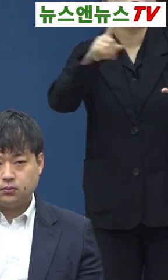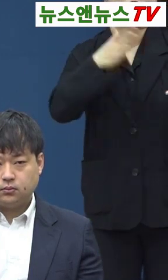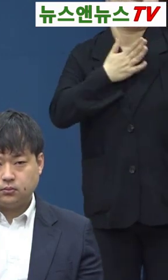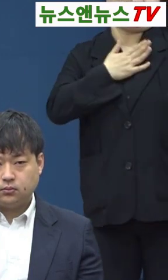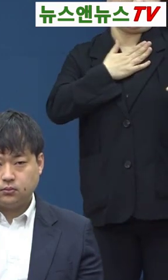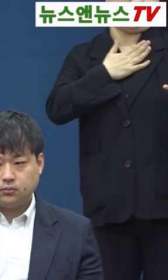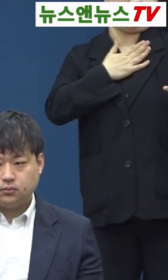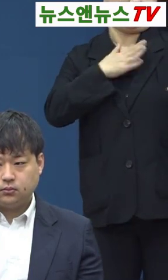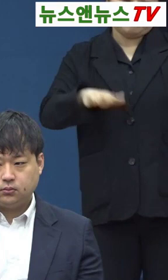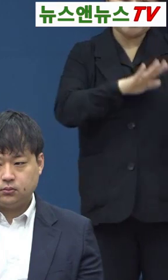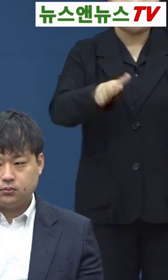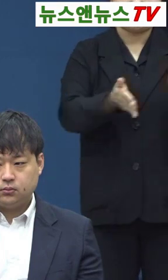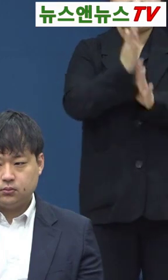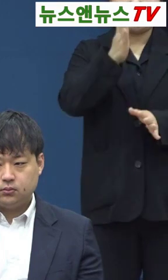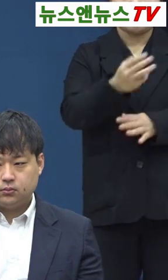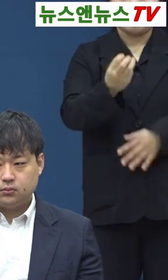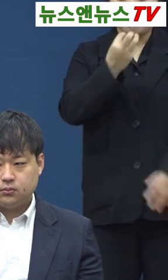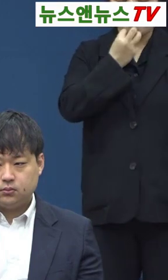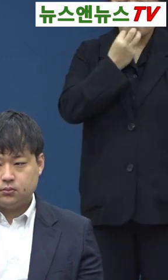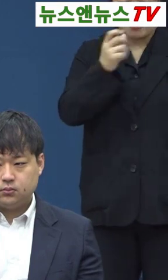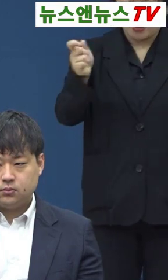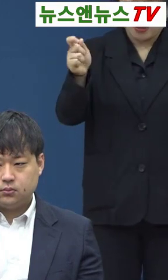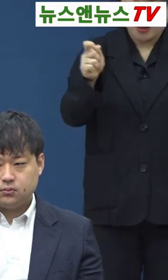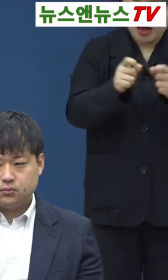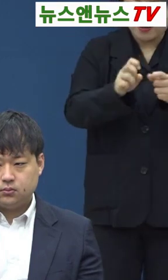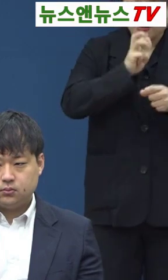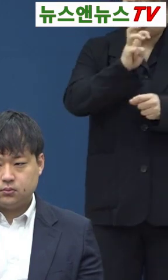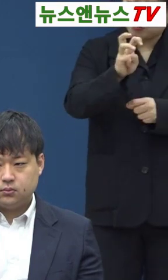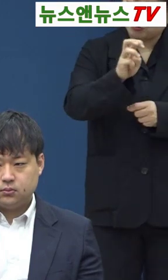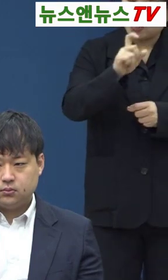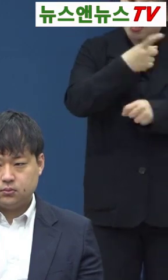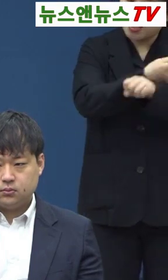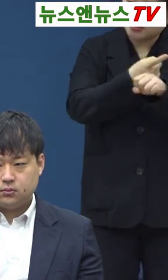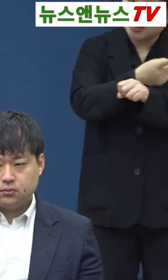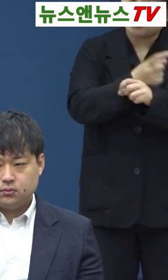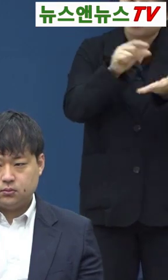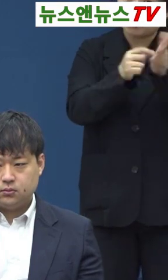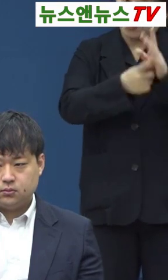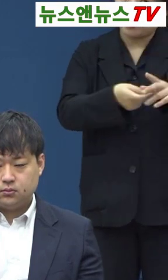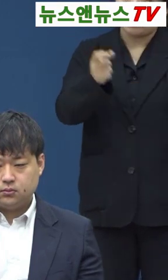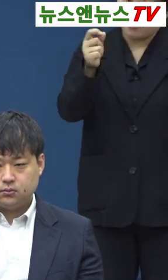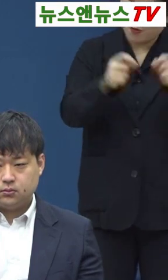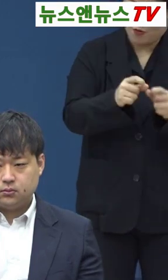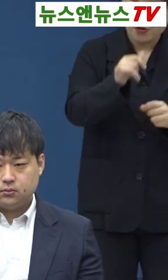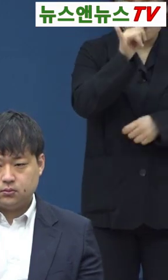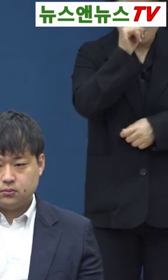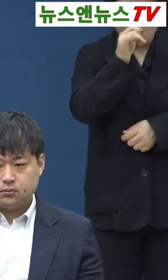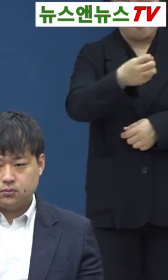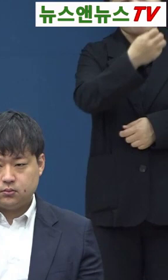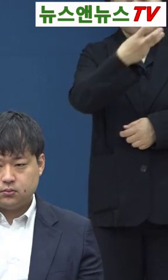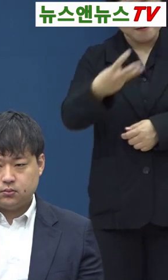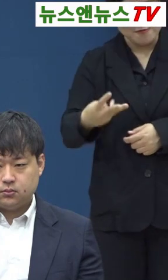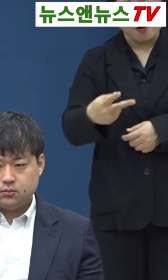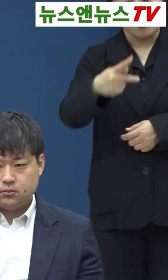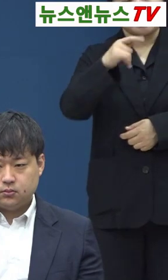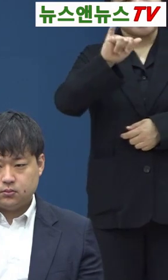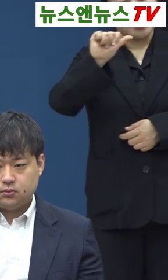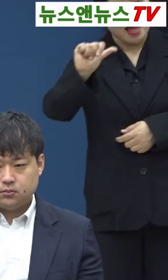화성입니다. 우리 화성은 서울에서 30분 내지 1시간 거리에 아주 있어요. 그리고 삼성이라든가